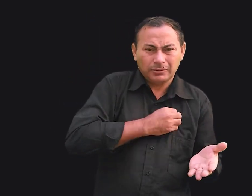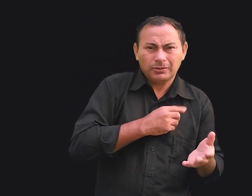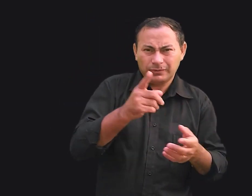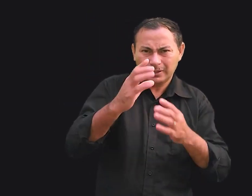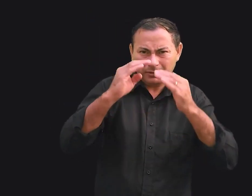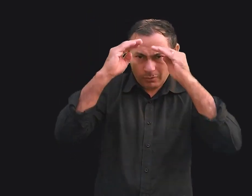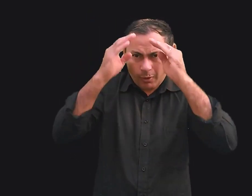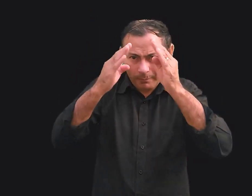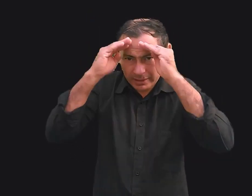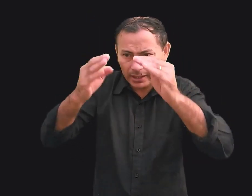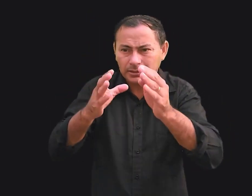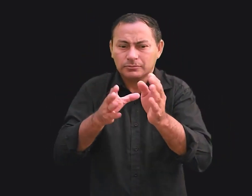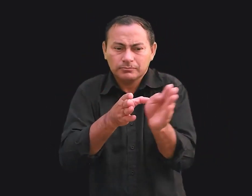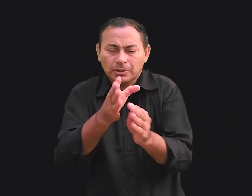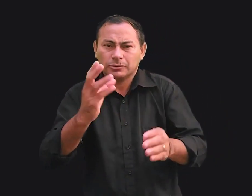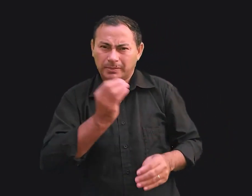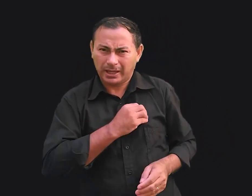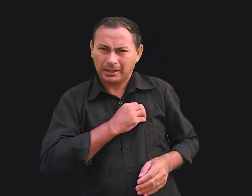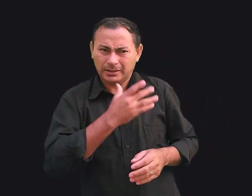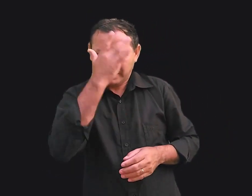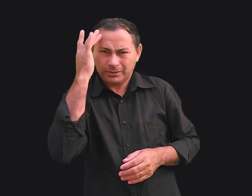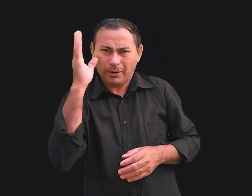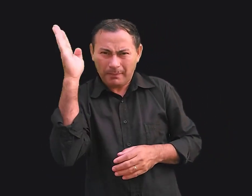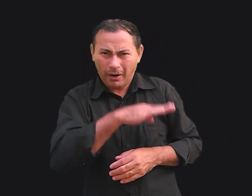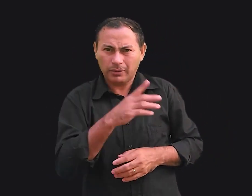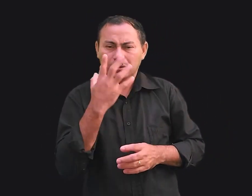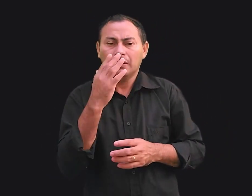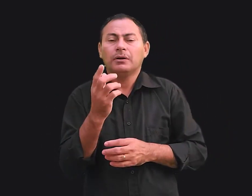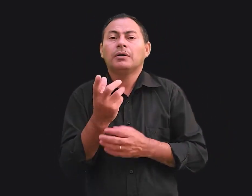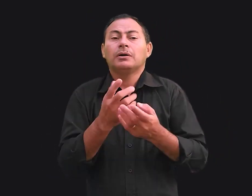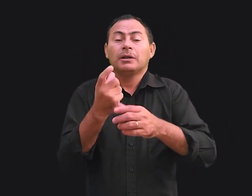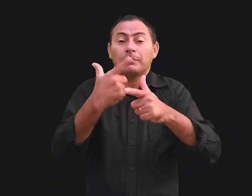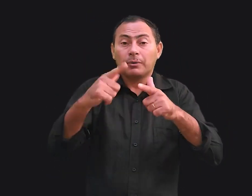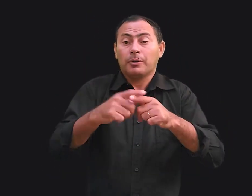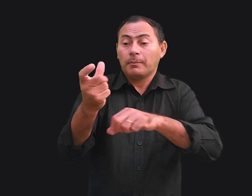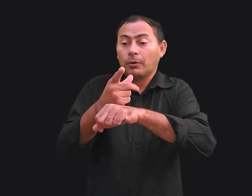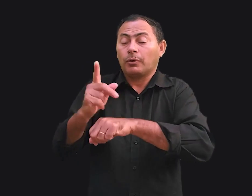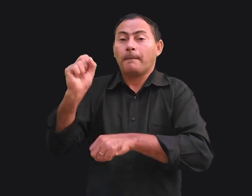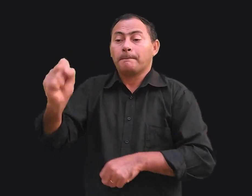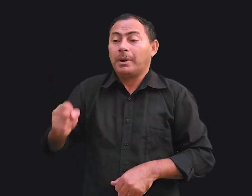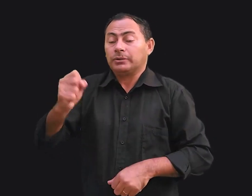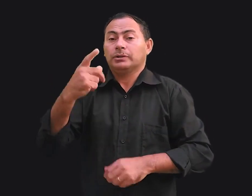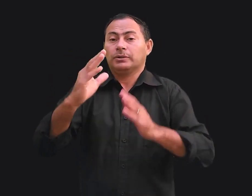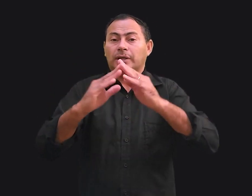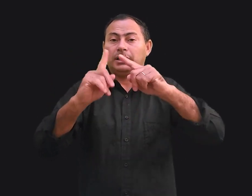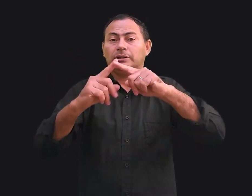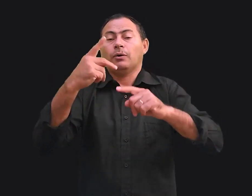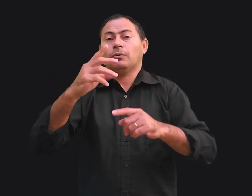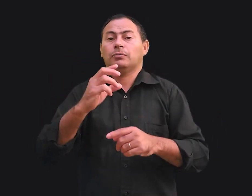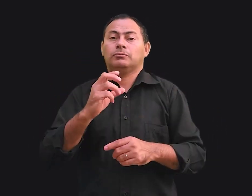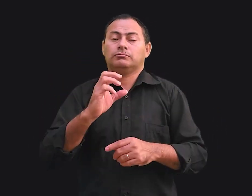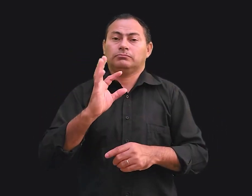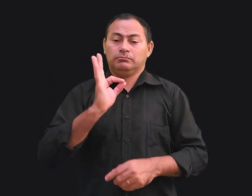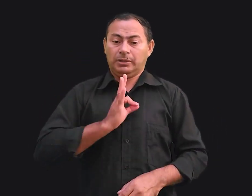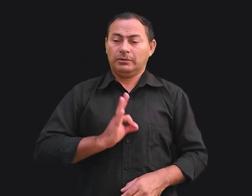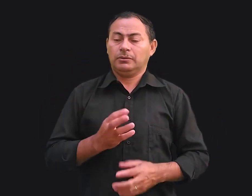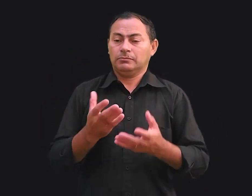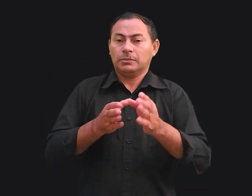dos ímpios? Quando você tem algum problema, você busca o pastor da sua igreja ou um presbítero que busque na Bíblia o conselho de Deus para o